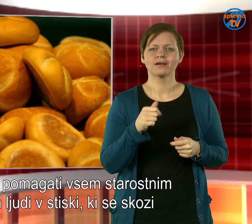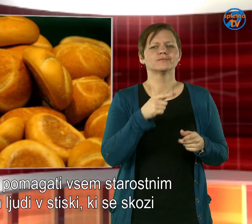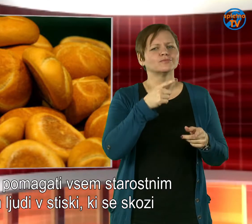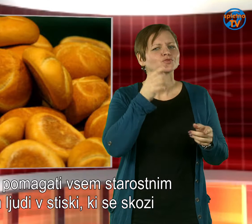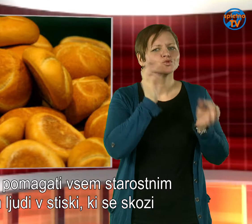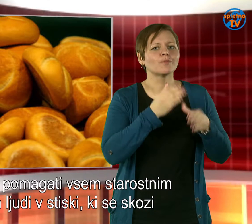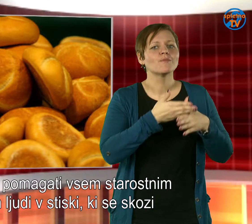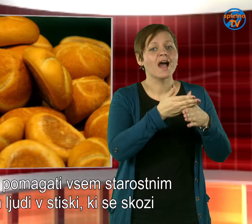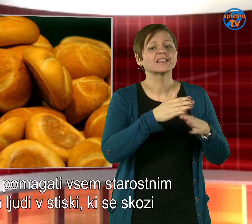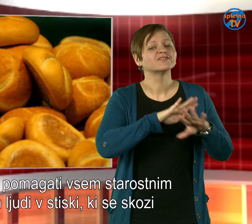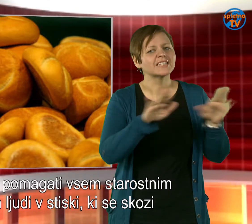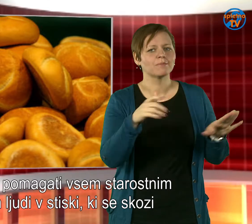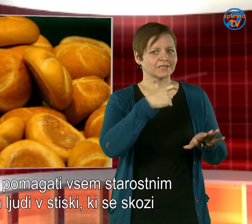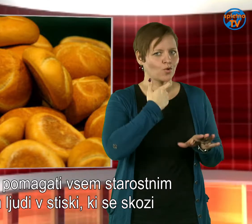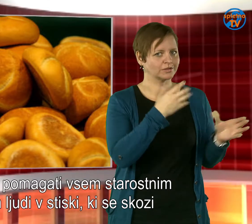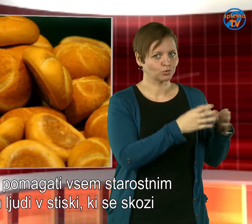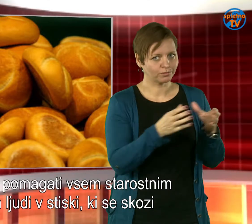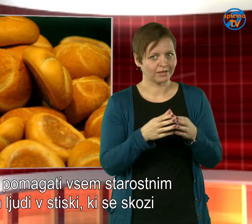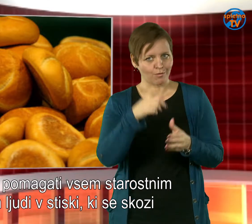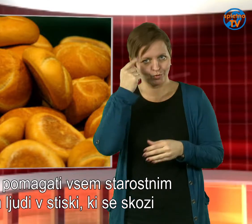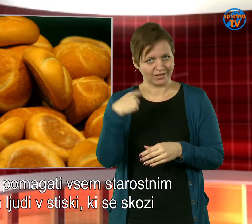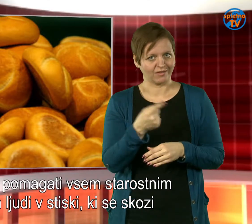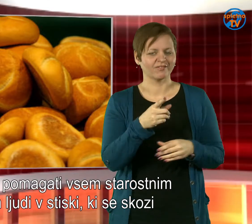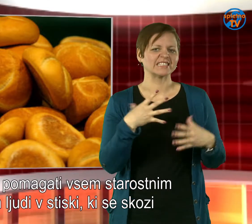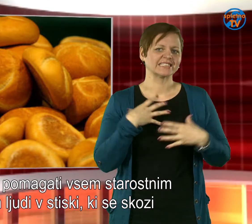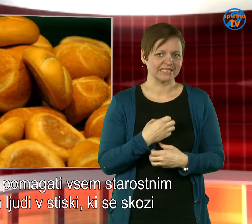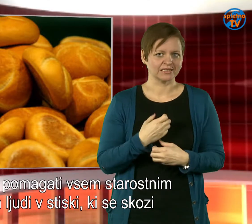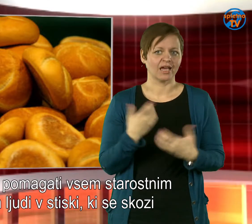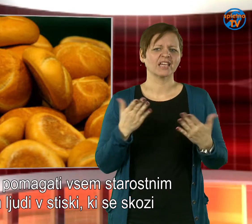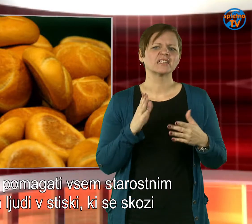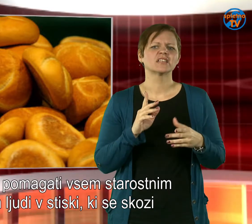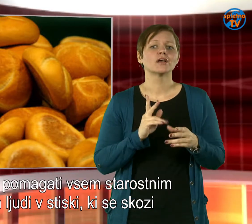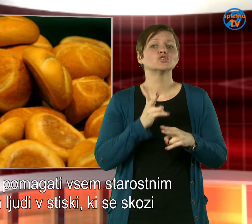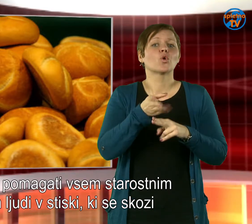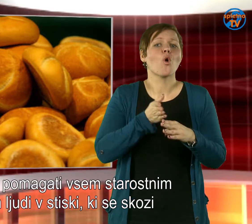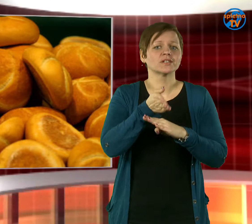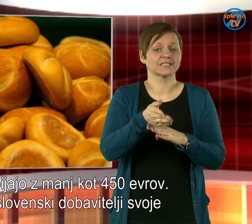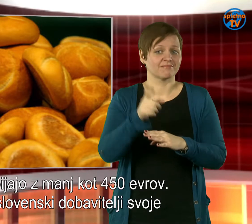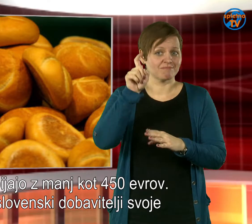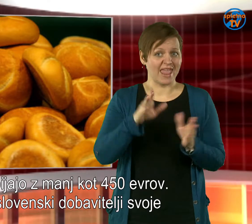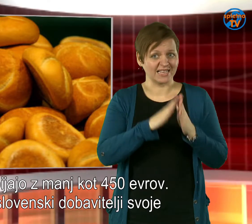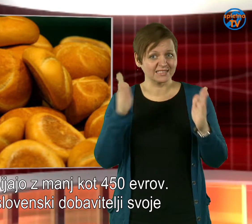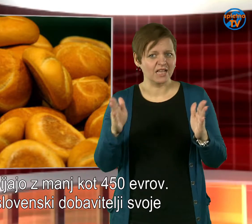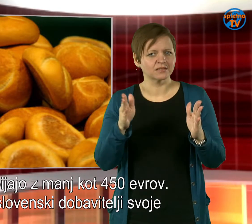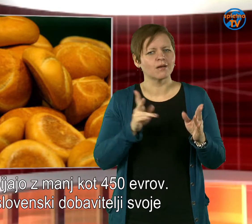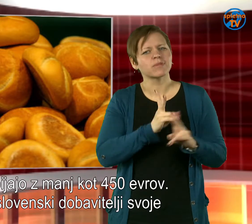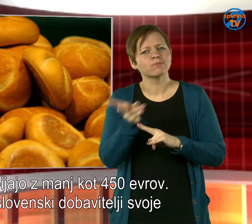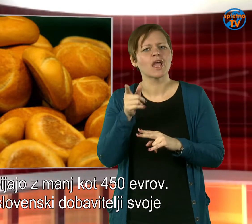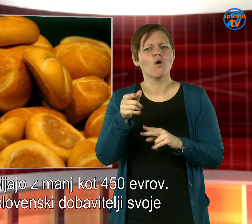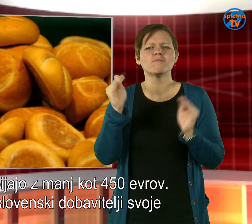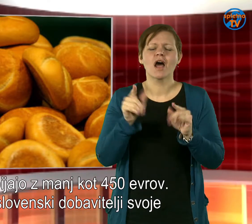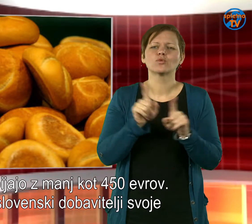vsem starostnim skupinam ljudi v stiski, ki se skozi mesec prebijajo z manj kot 450 evrov.